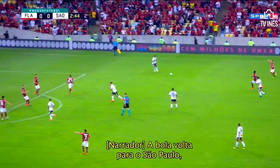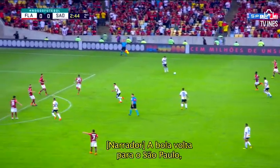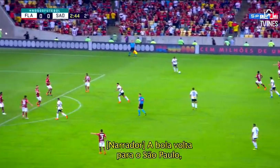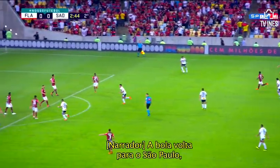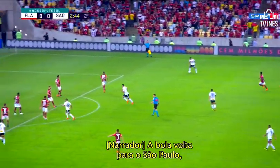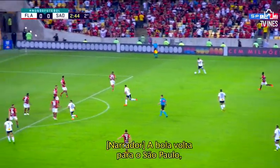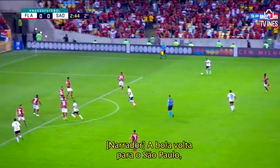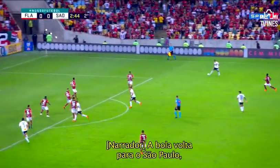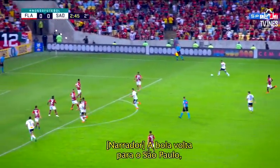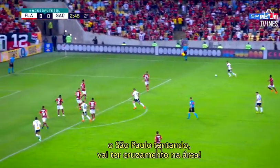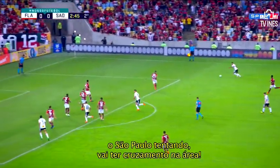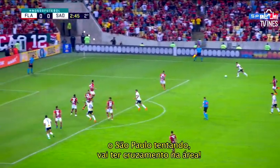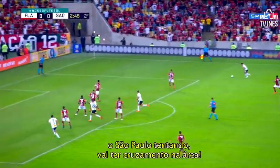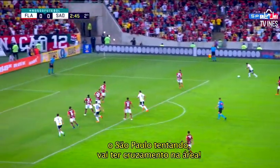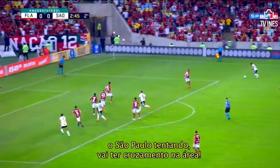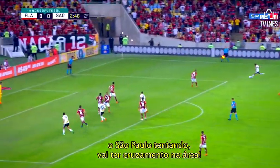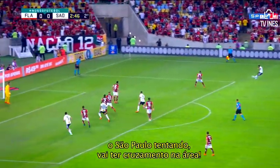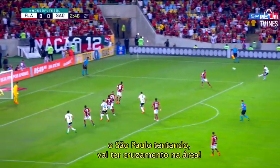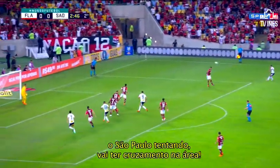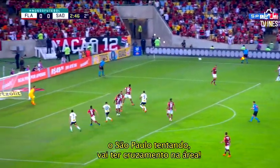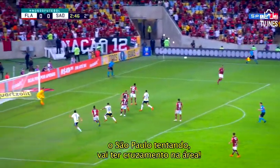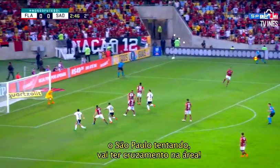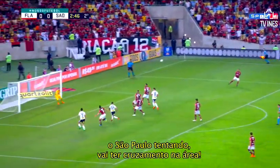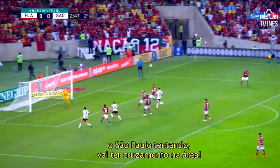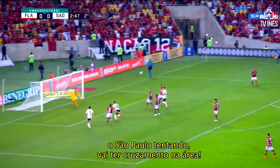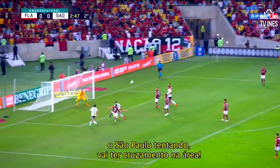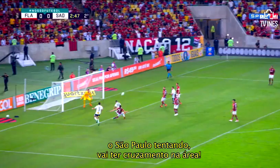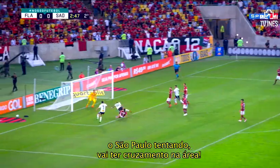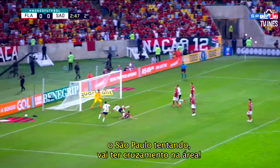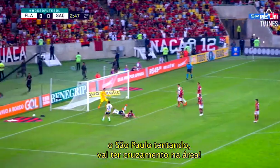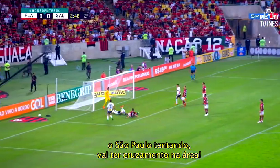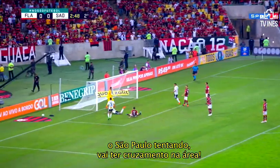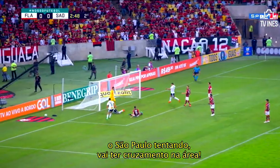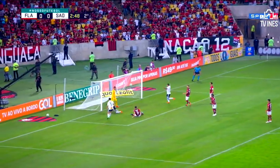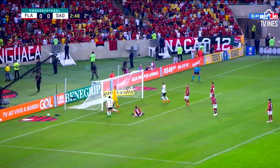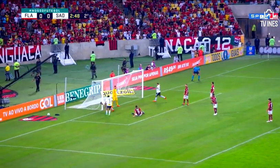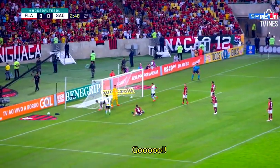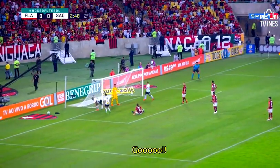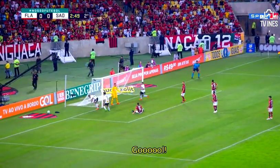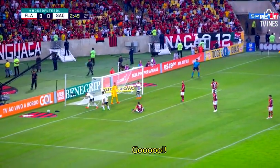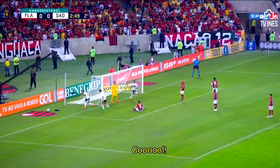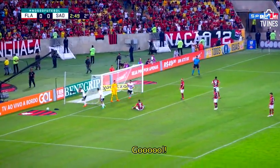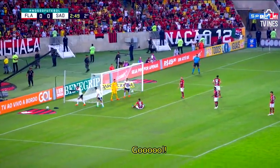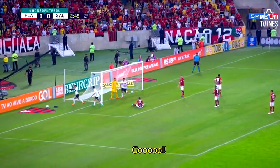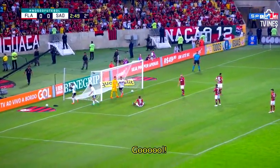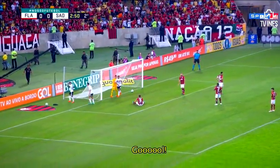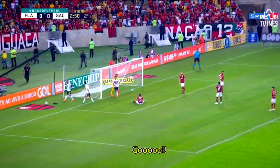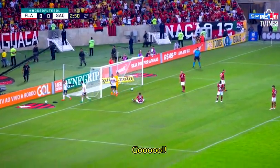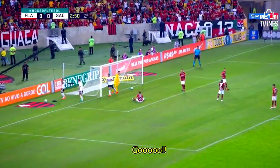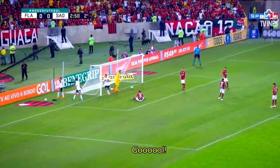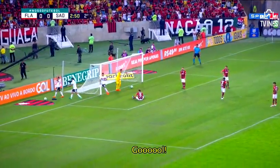A bola volta para o São Paulo, o São Paulo cantando. Vai ter cruzamento na área! Gol!